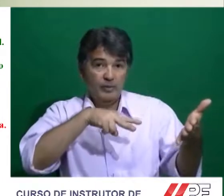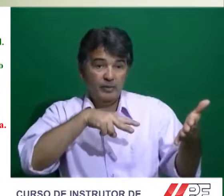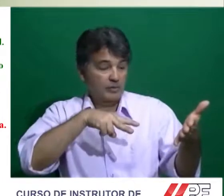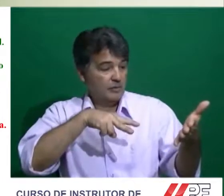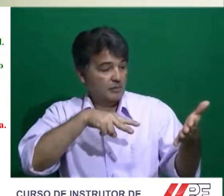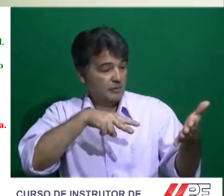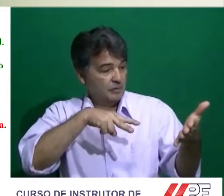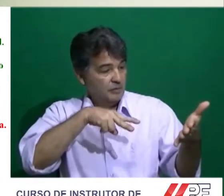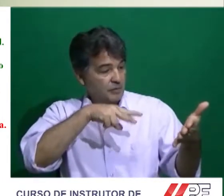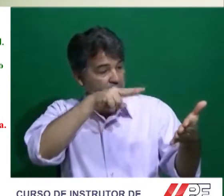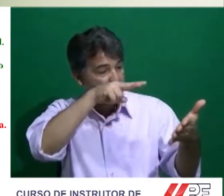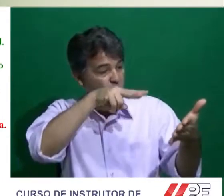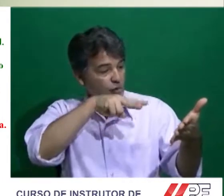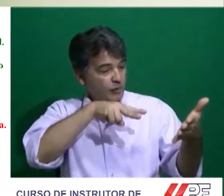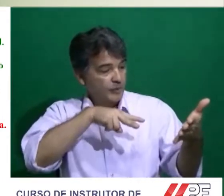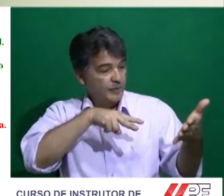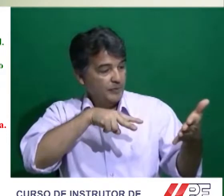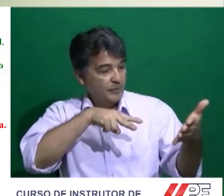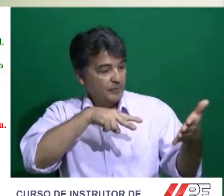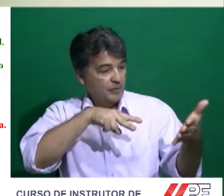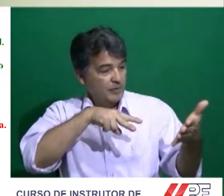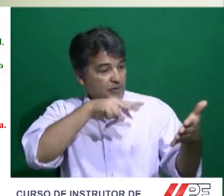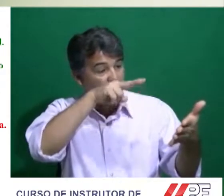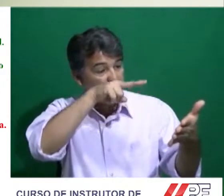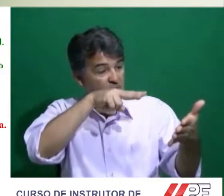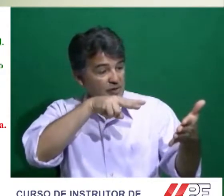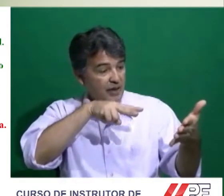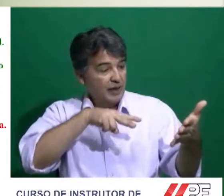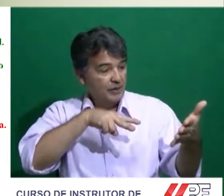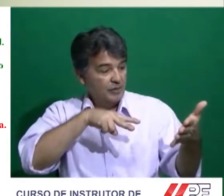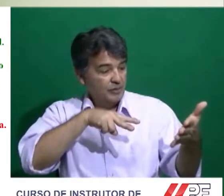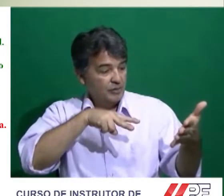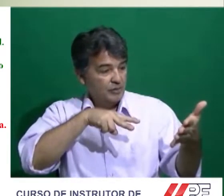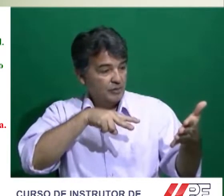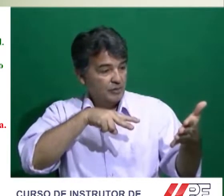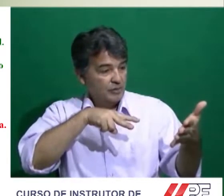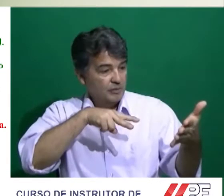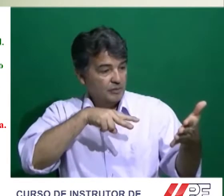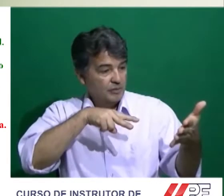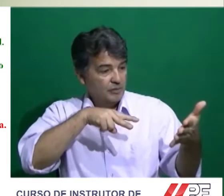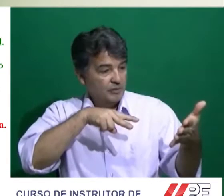estou olhando o papel. Passando o olho no papel. Mas eu também posso estar lendo.